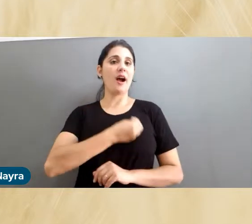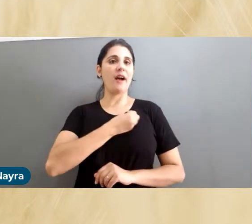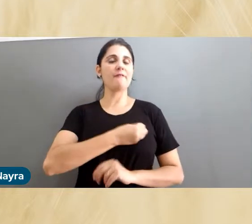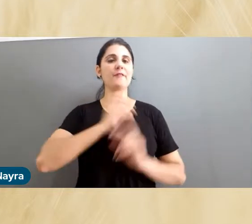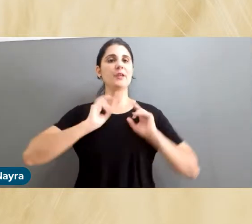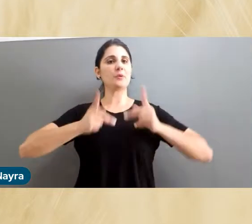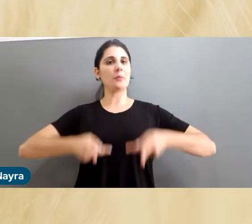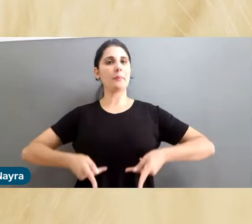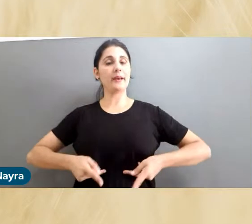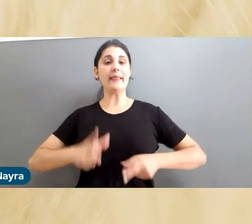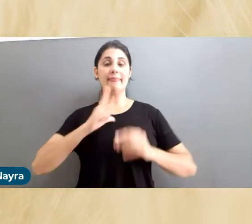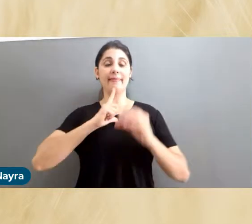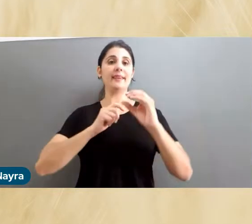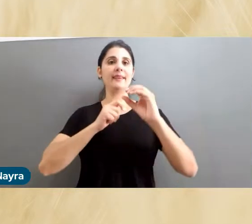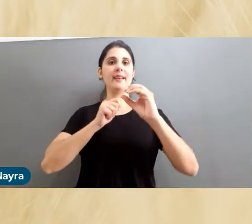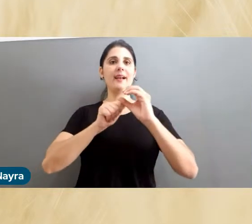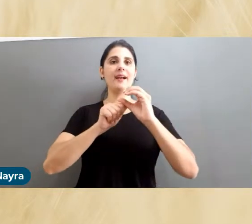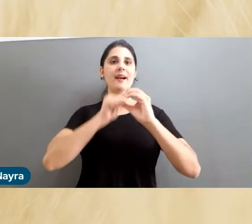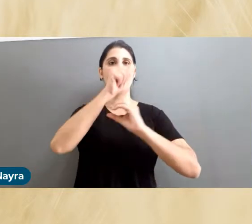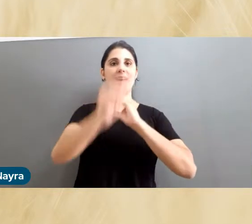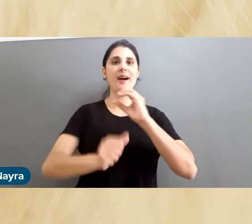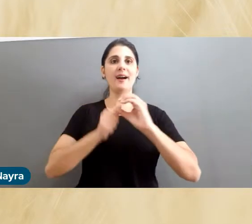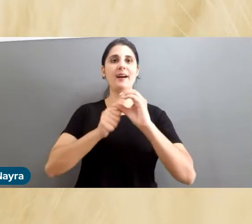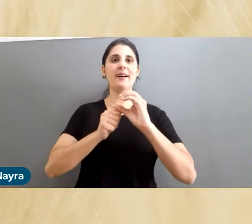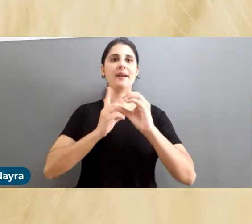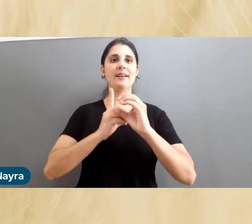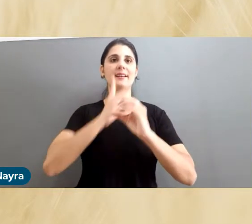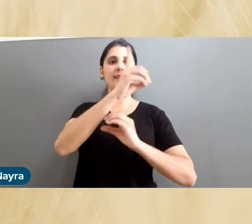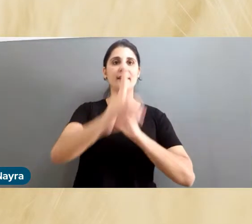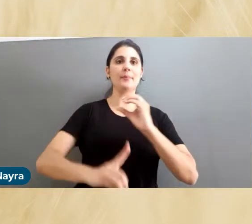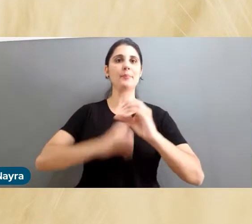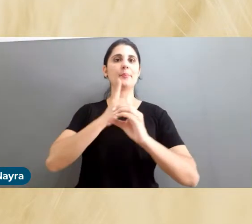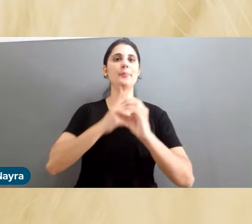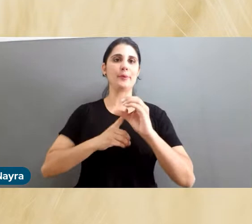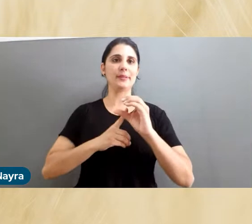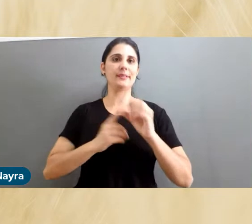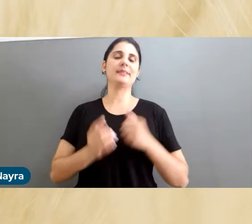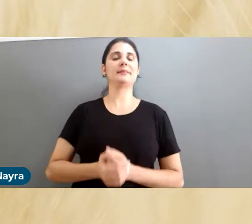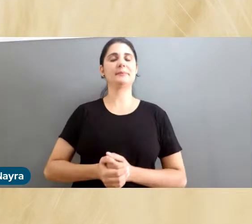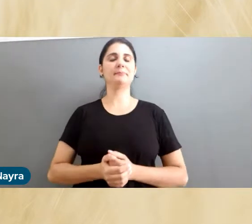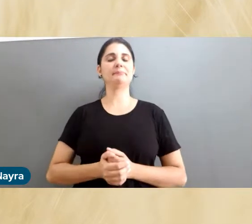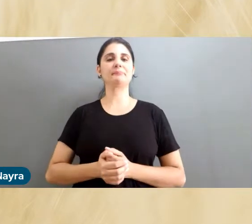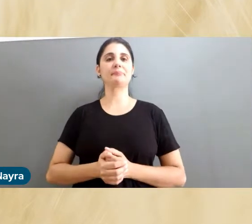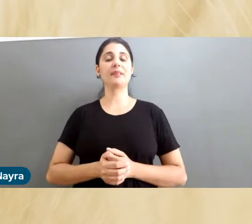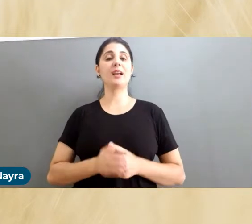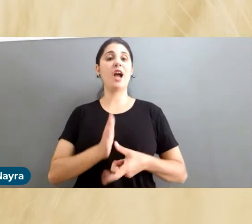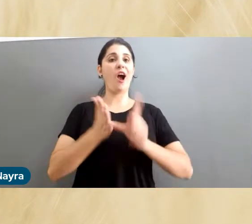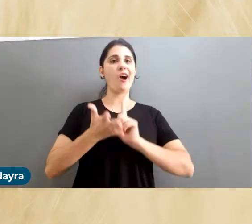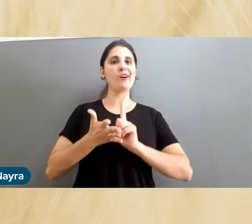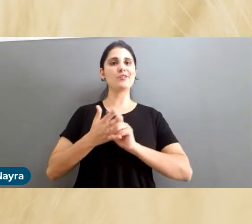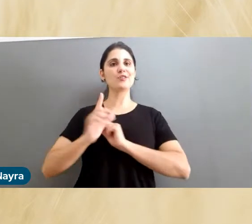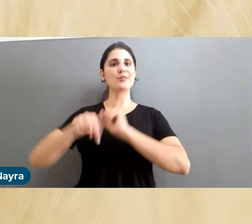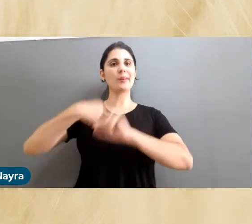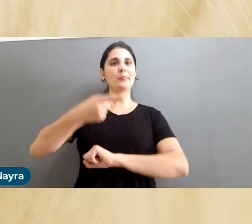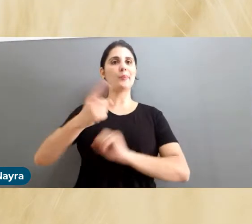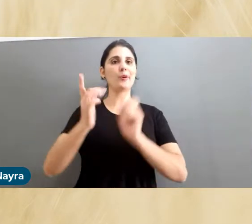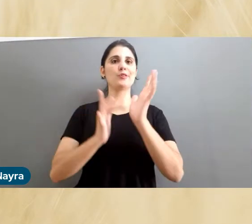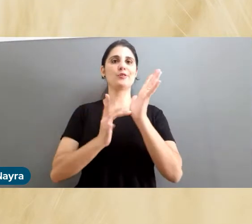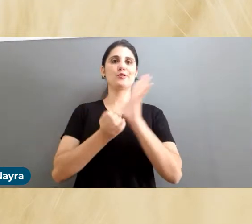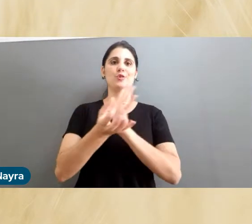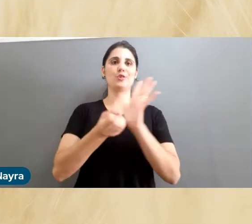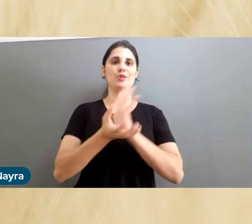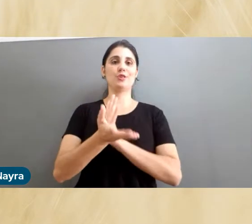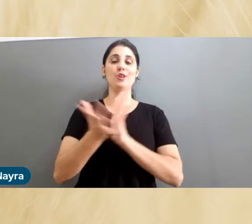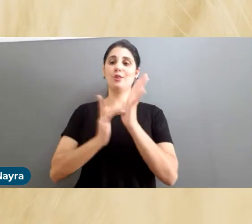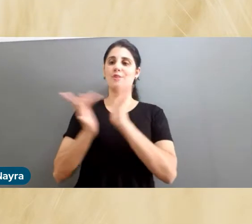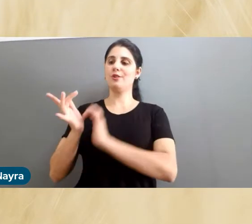em antes de Cristo e depois de Cristo. Porque Jesus veio nos dar os elementos para que